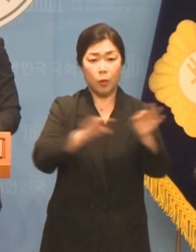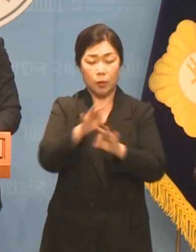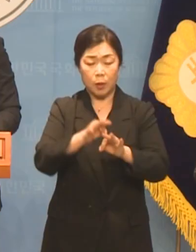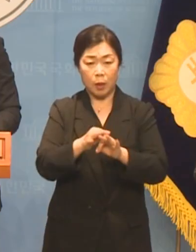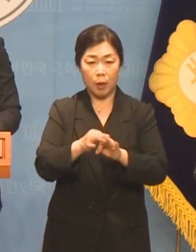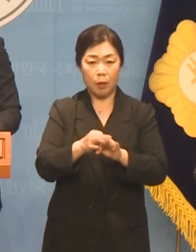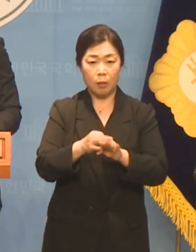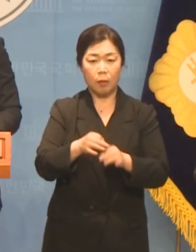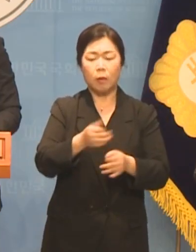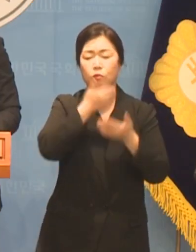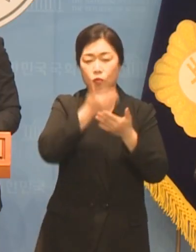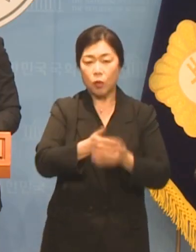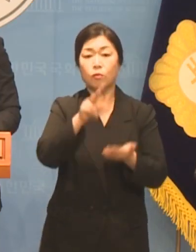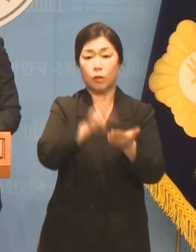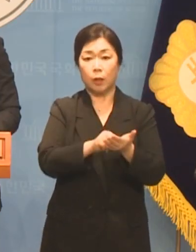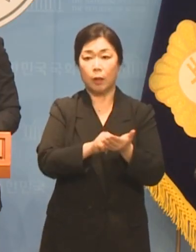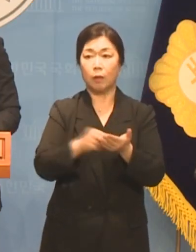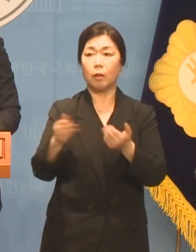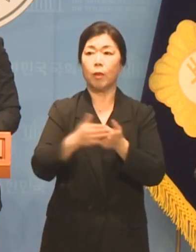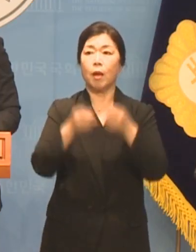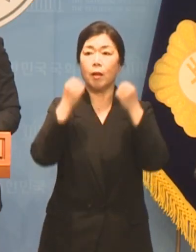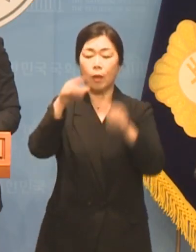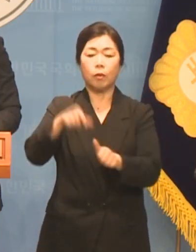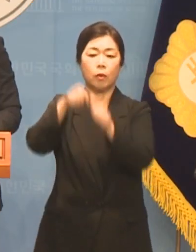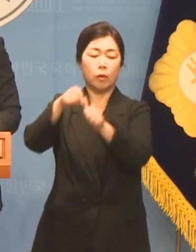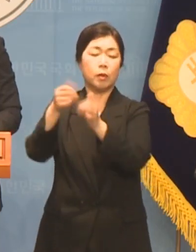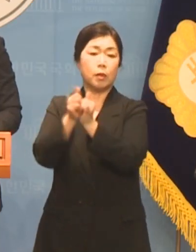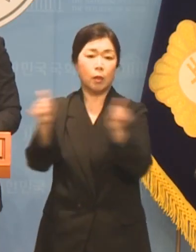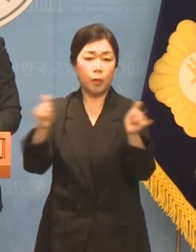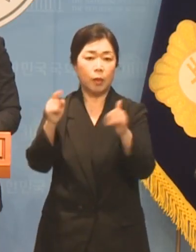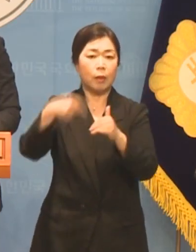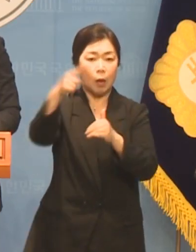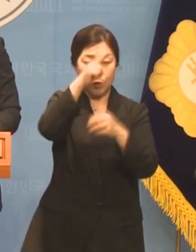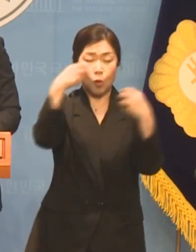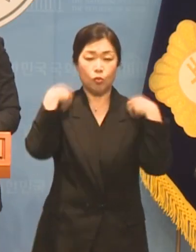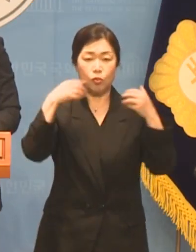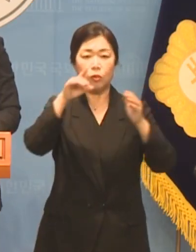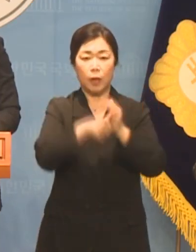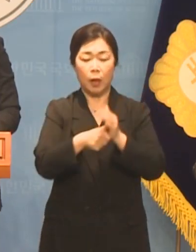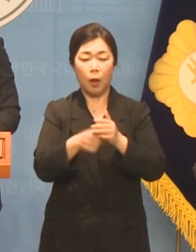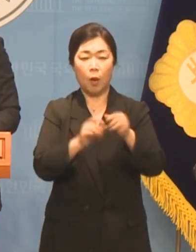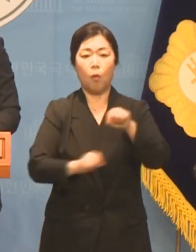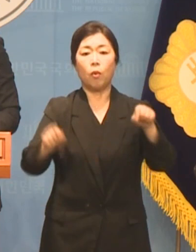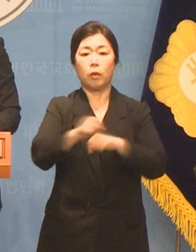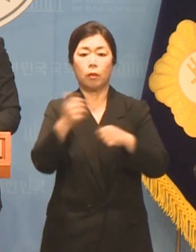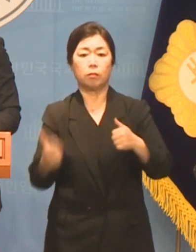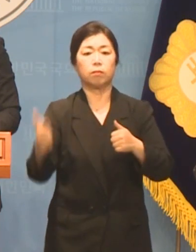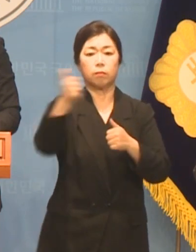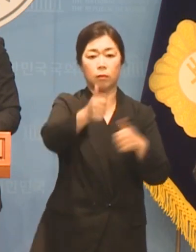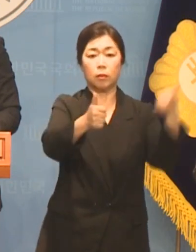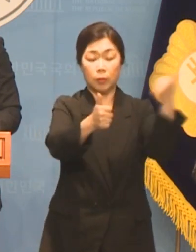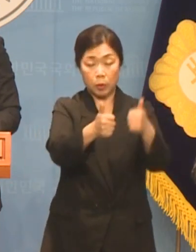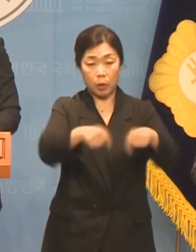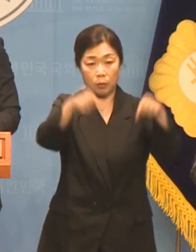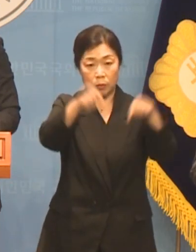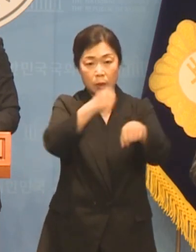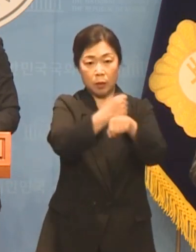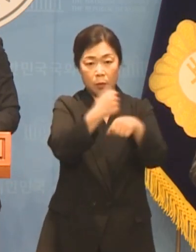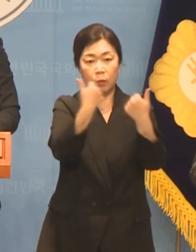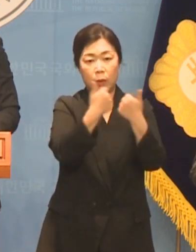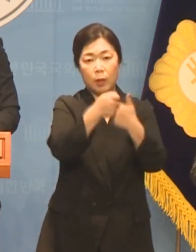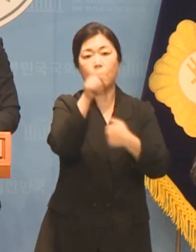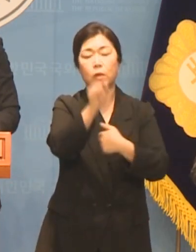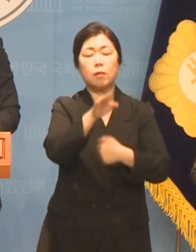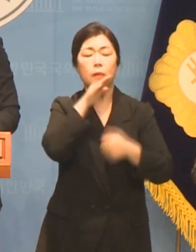협상입니다. 국민이 새로 선출해 정통성을 가진 차기 정부가 신중하게 추진하는 미래를 설계하는